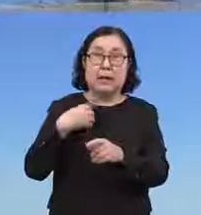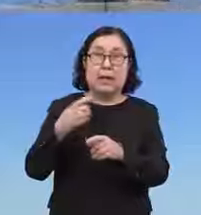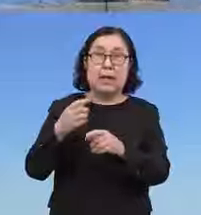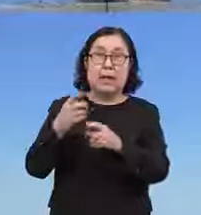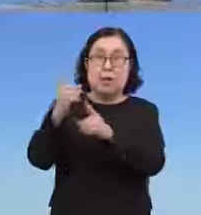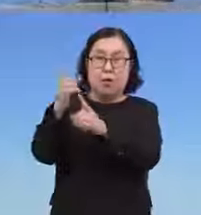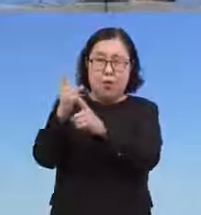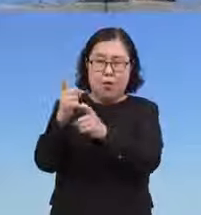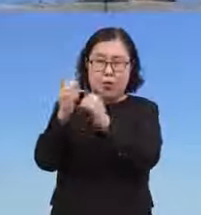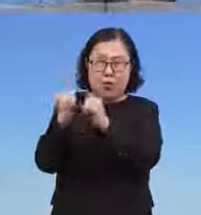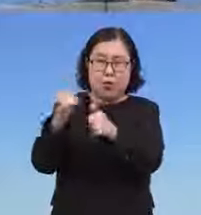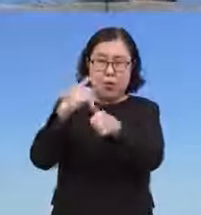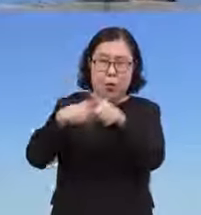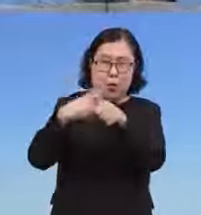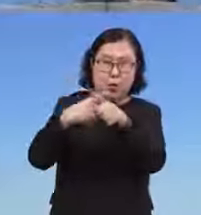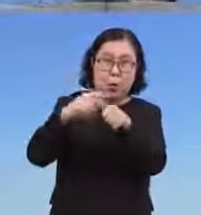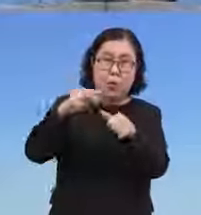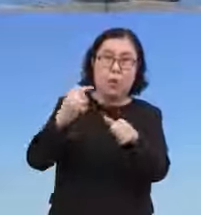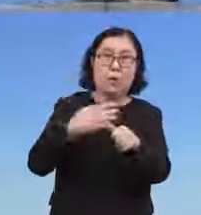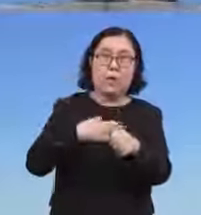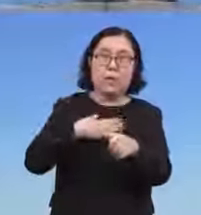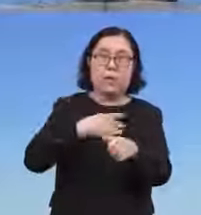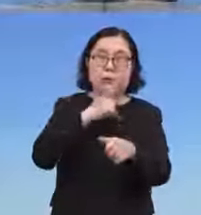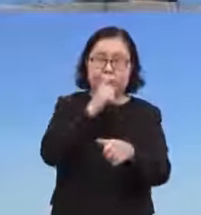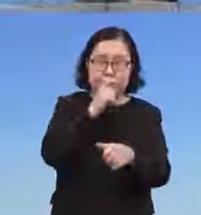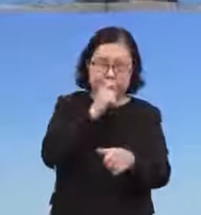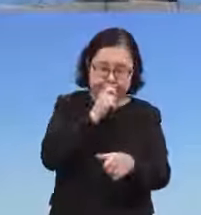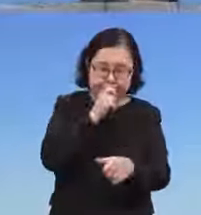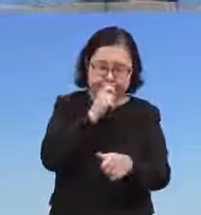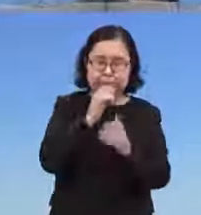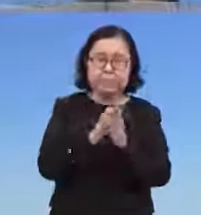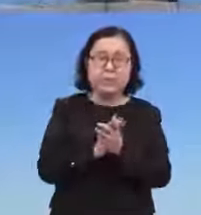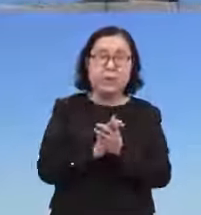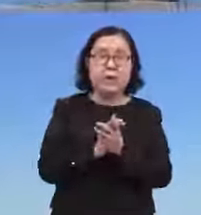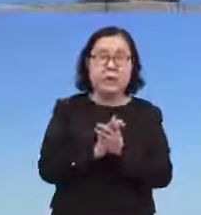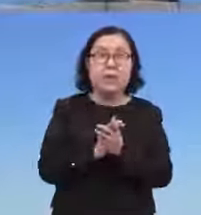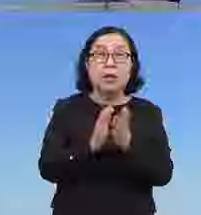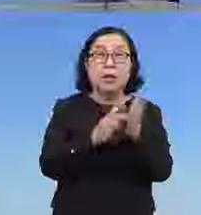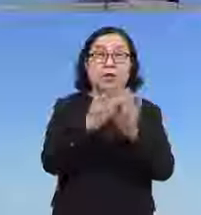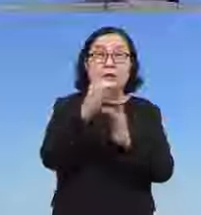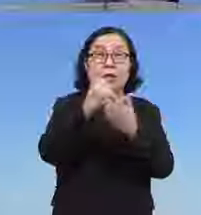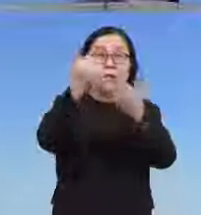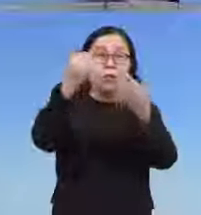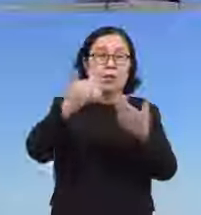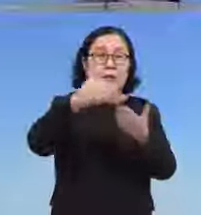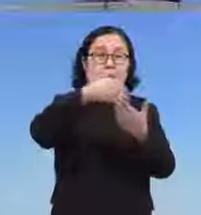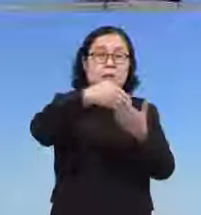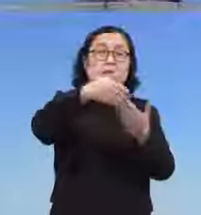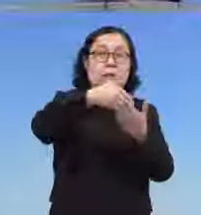해도 묵묵히 주님이 주시는 그림으로 설명하죠. 그림으로.